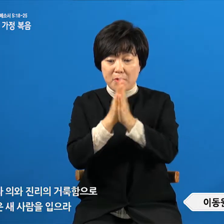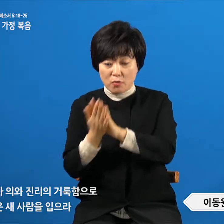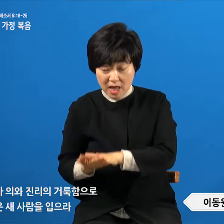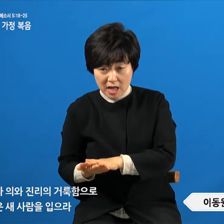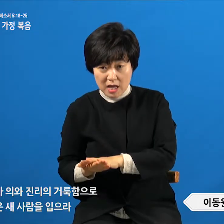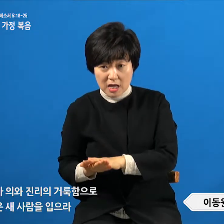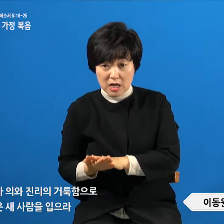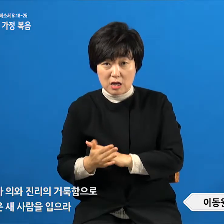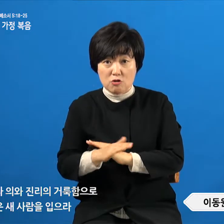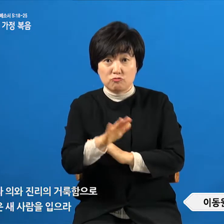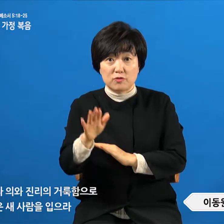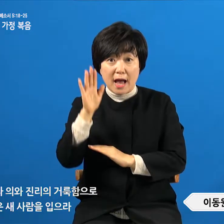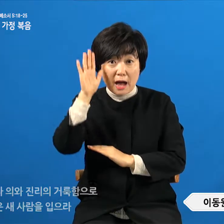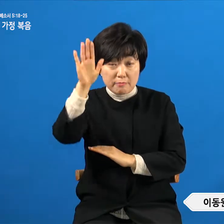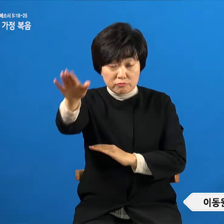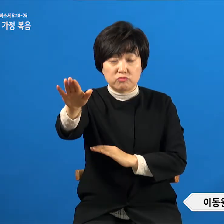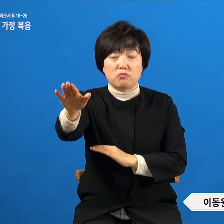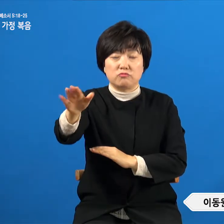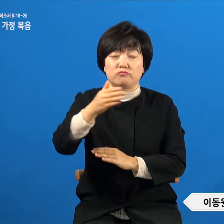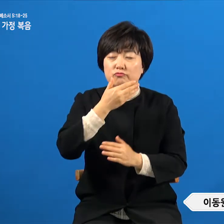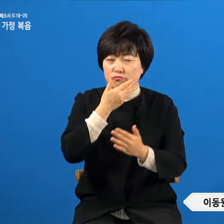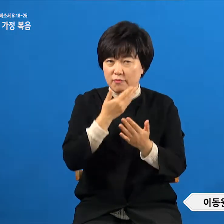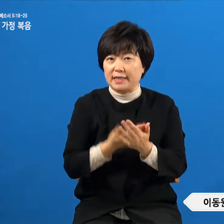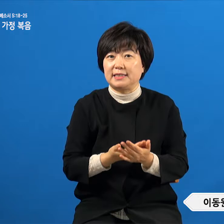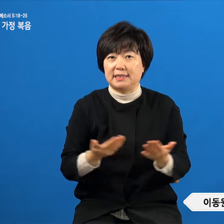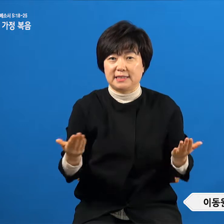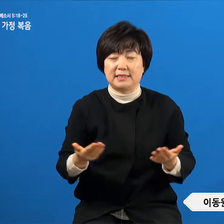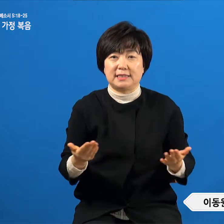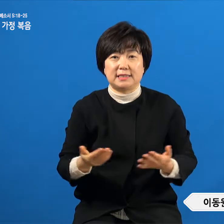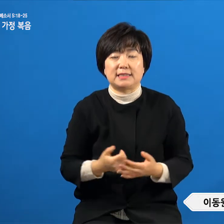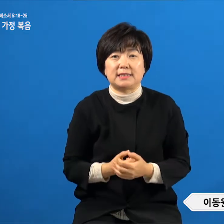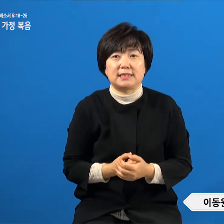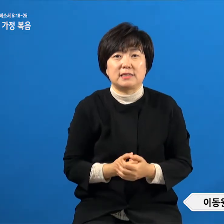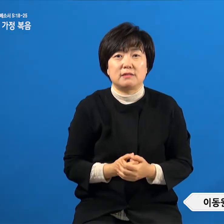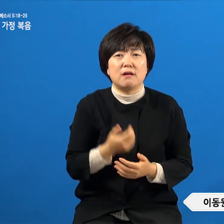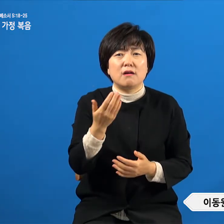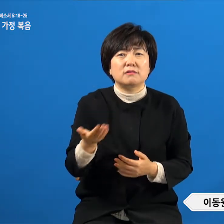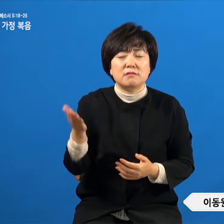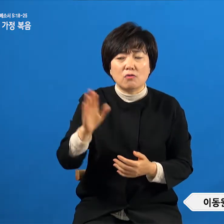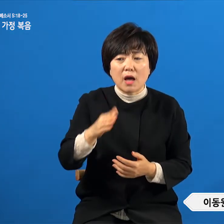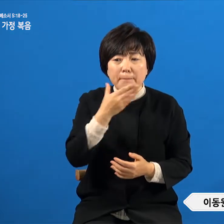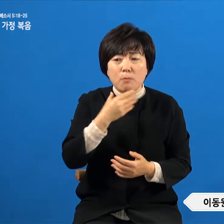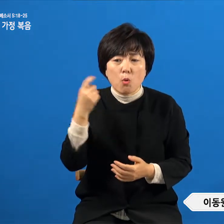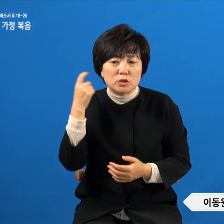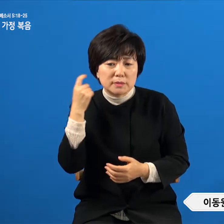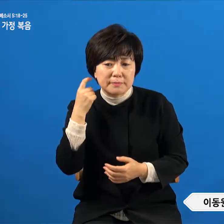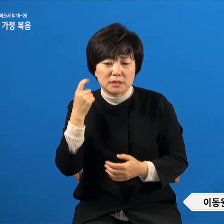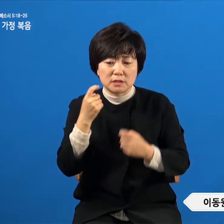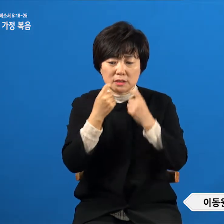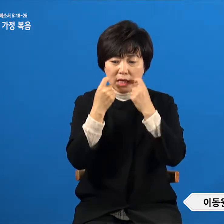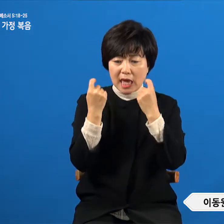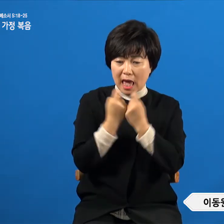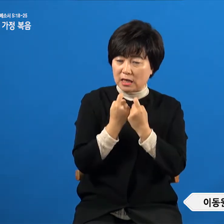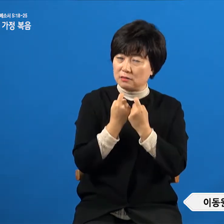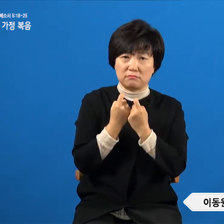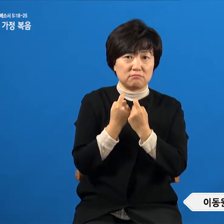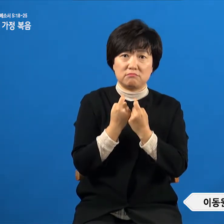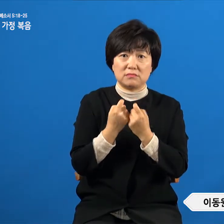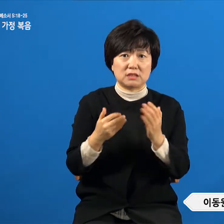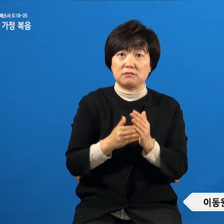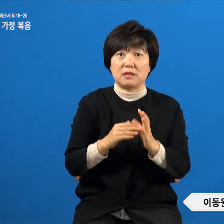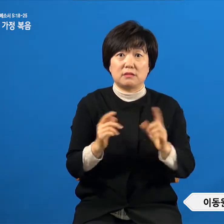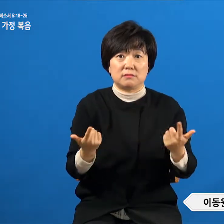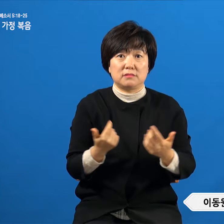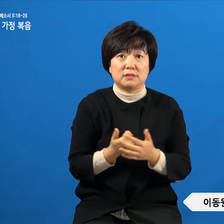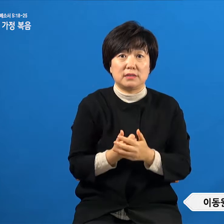것, 이제부터 우리 앞에 펼쳐지는 중요한 과제입니다. 그러나 복음은 개인의 영역에서 끝나지 않는다는